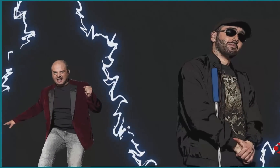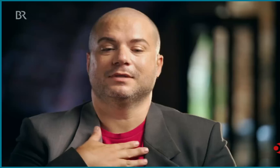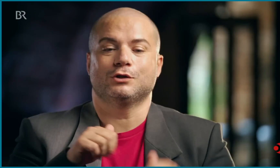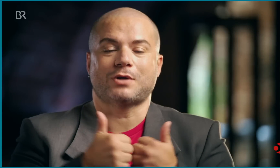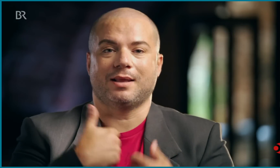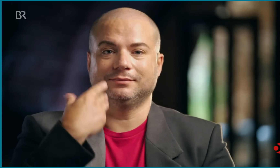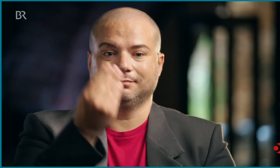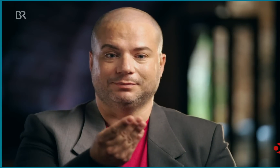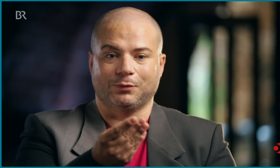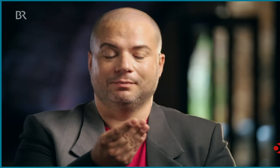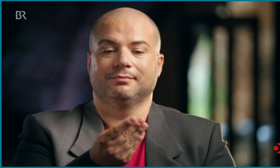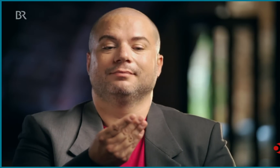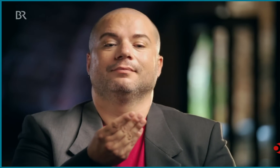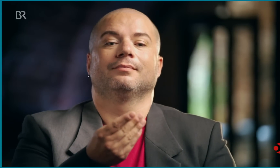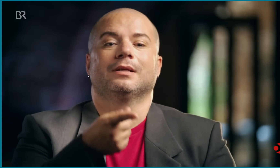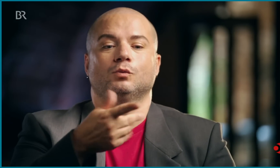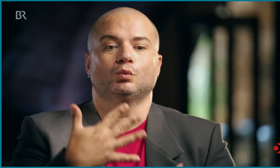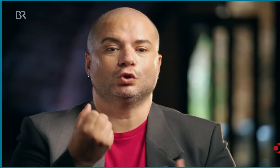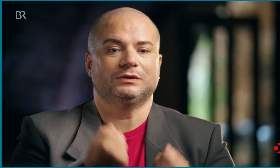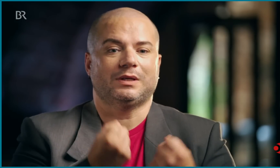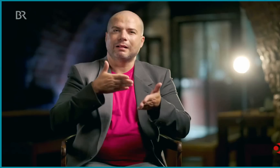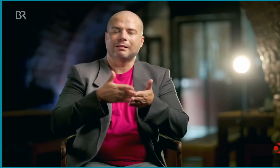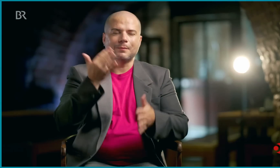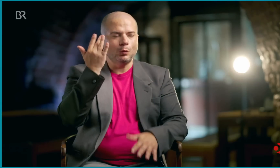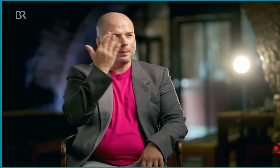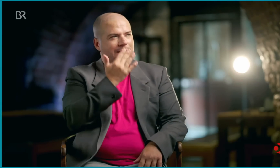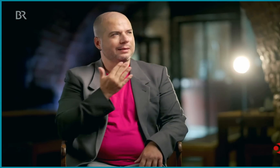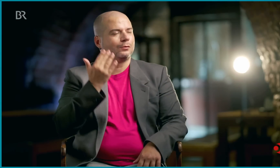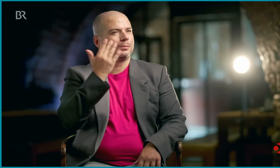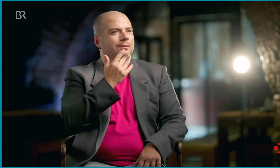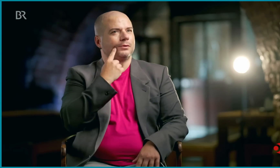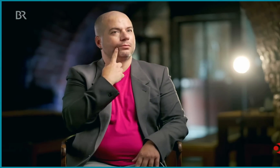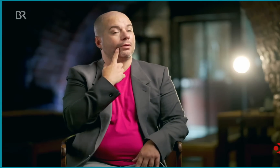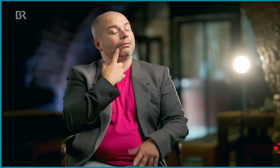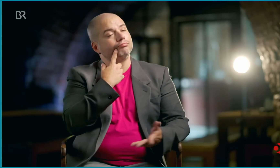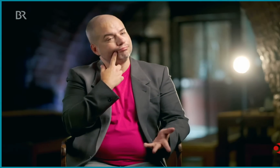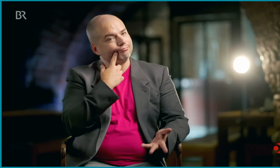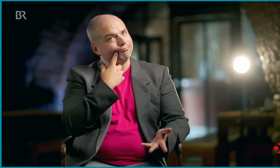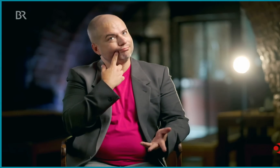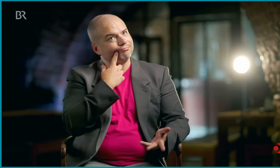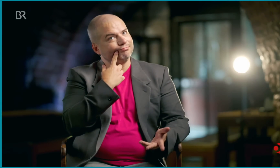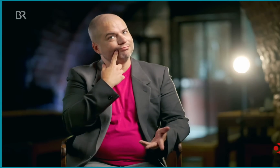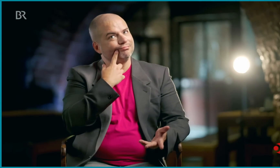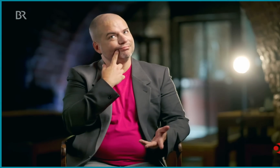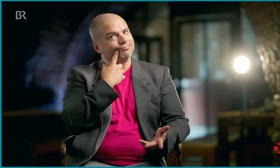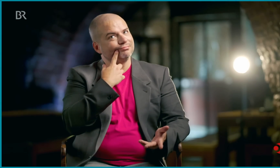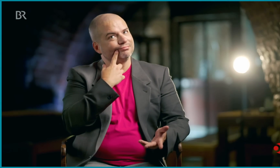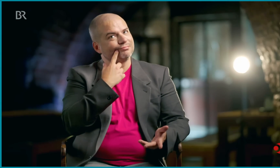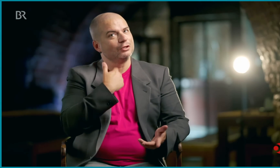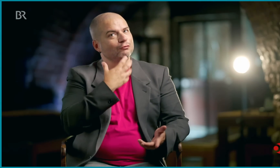Bei der Challenge für Timur musste ich ja überlegen, was für ihn schwierig werden könnte. Dann habe ich mir gedacht, ich